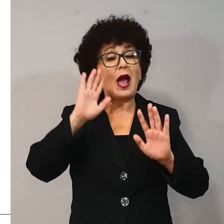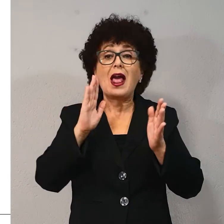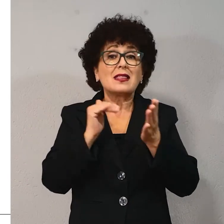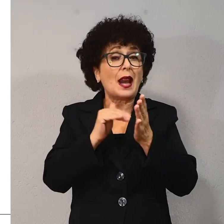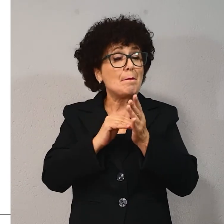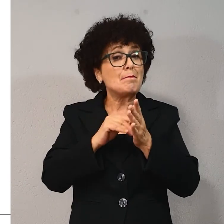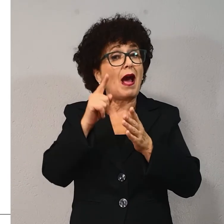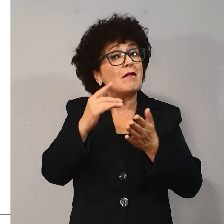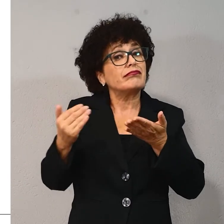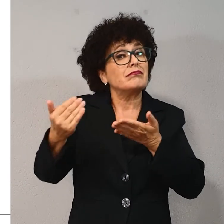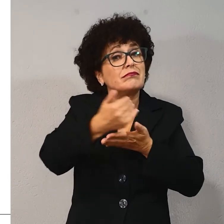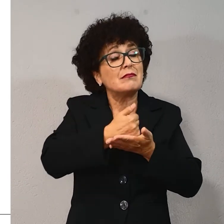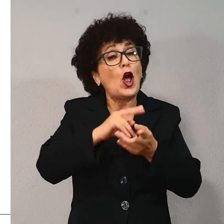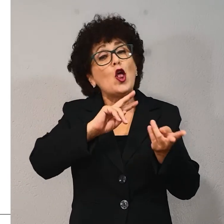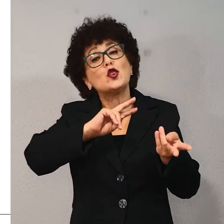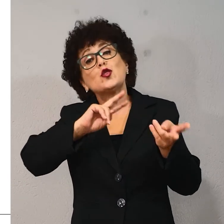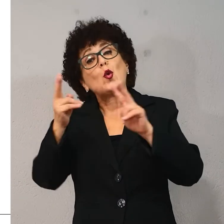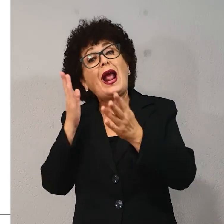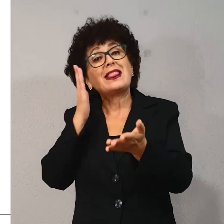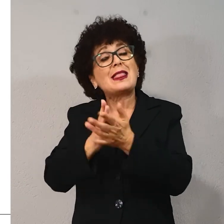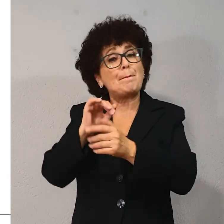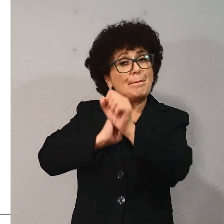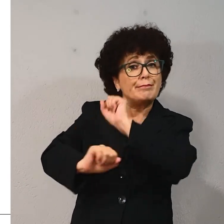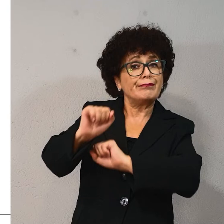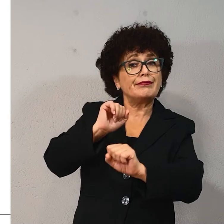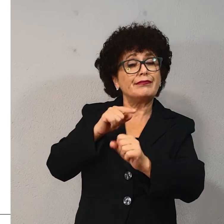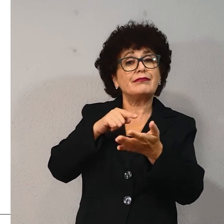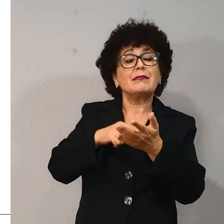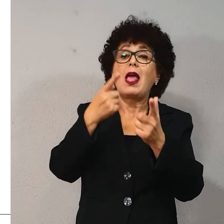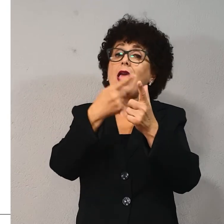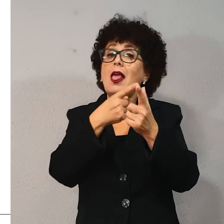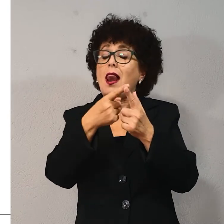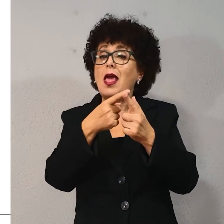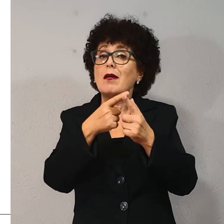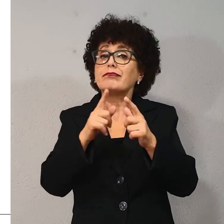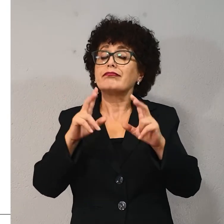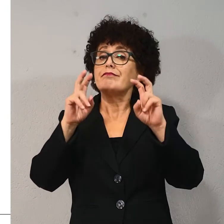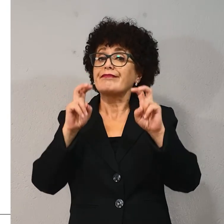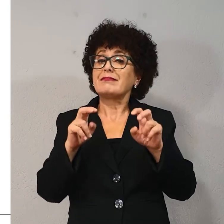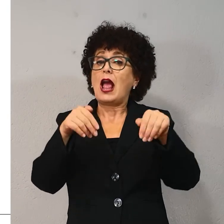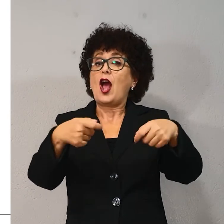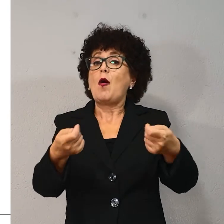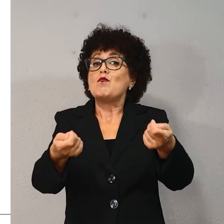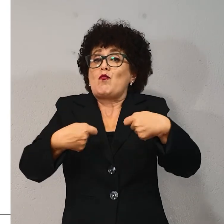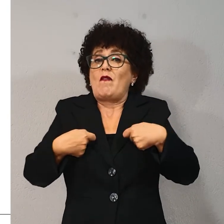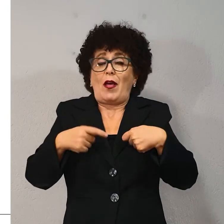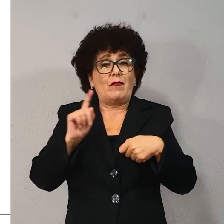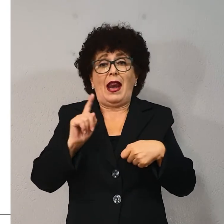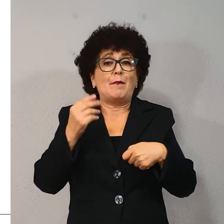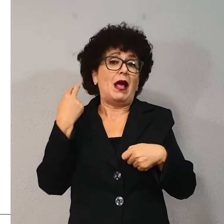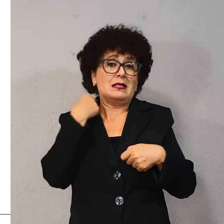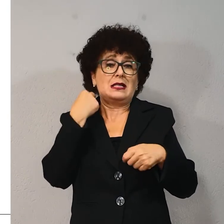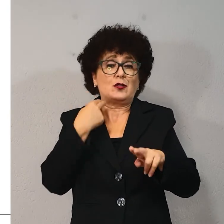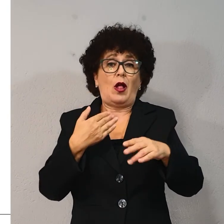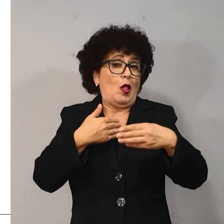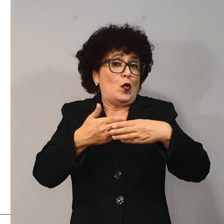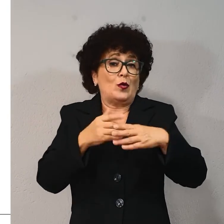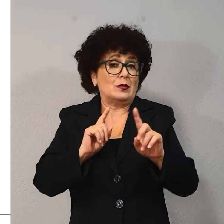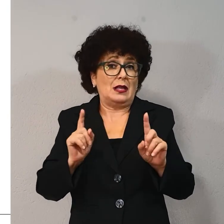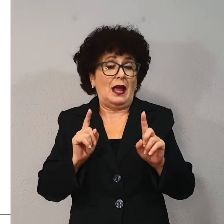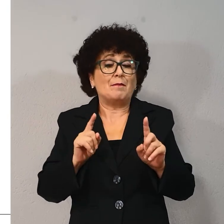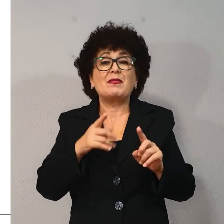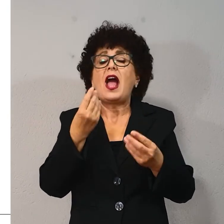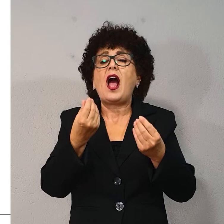тоа треба да се користи друг метод на контрацепција или да се абстинира од сексуални односи.